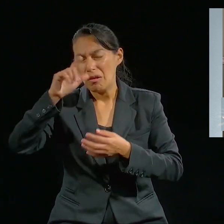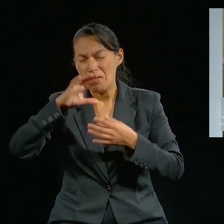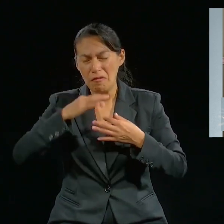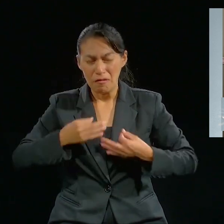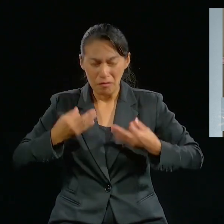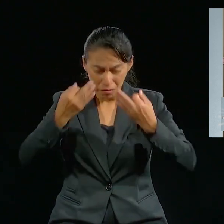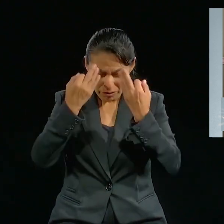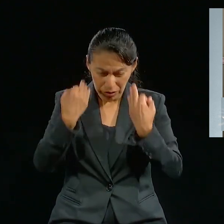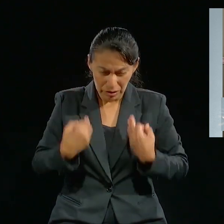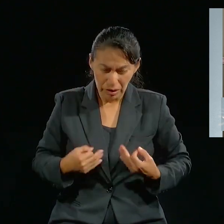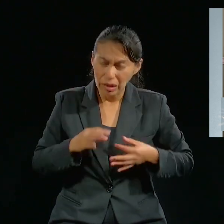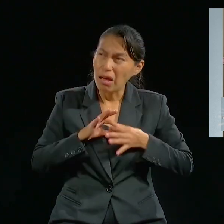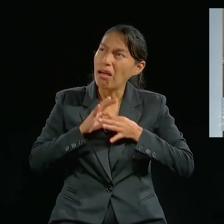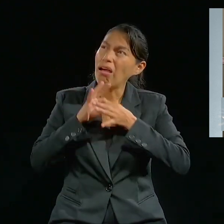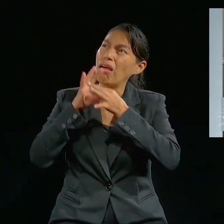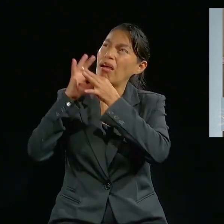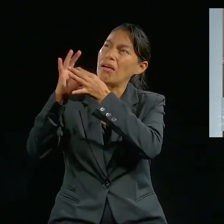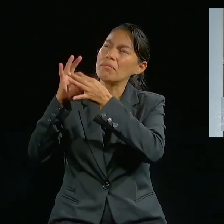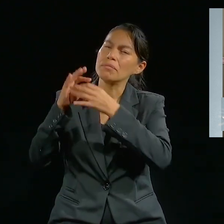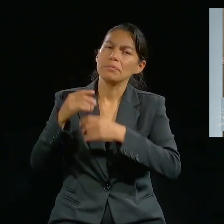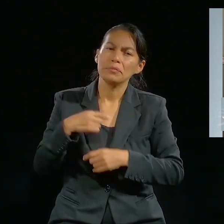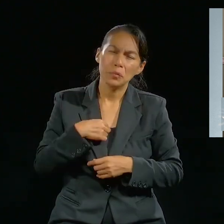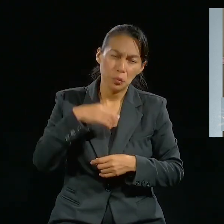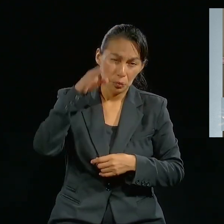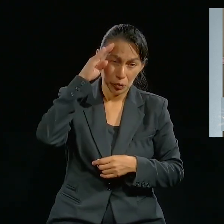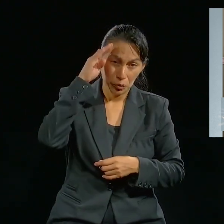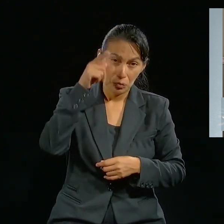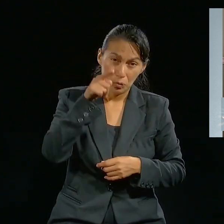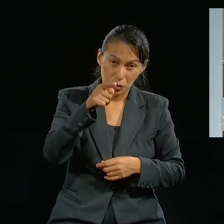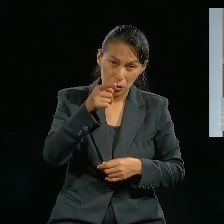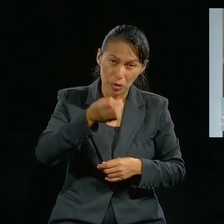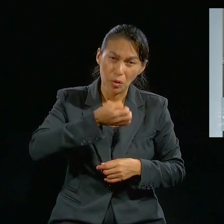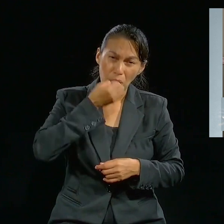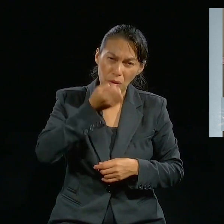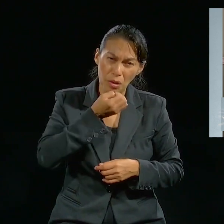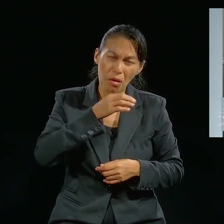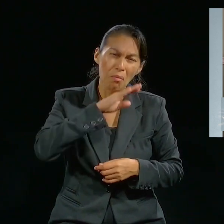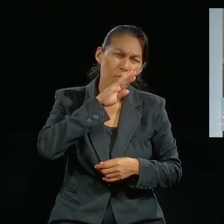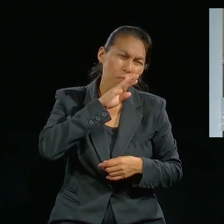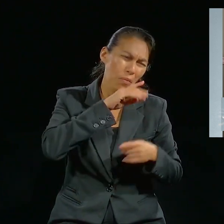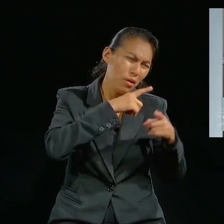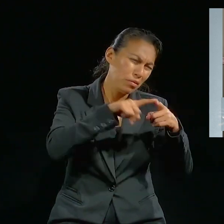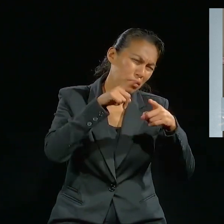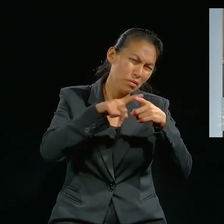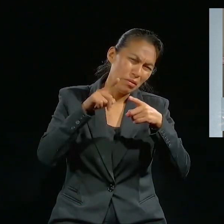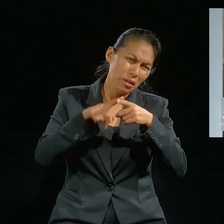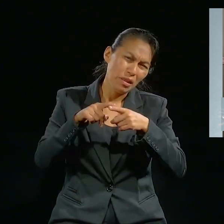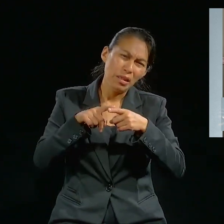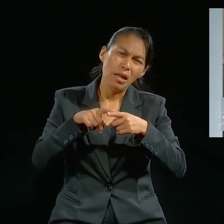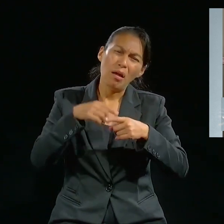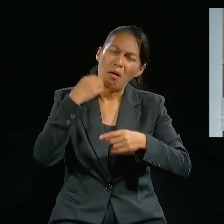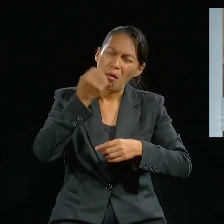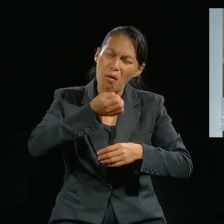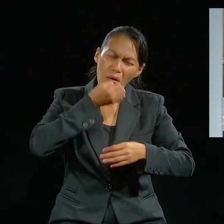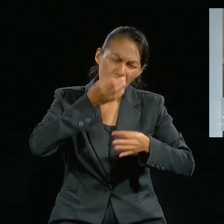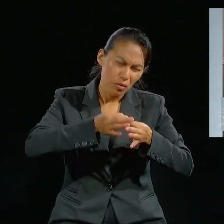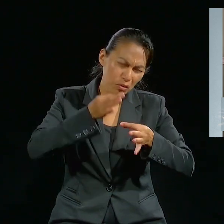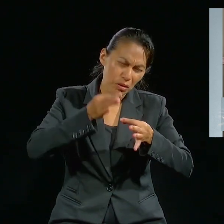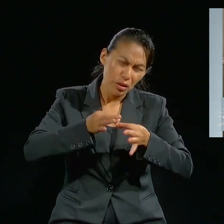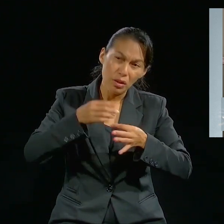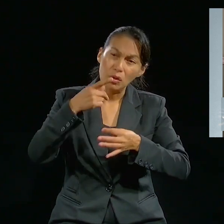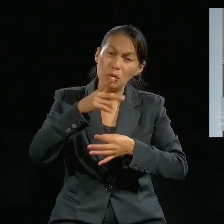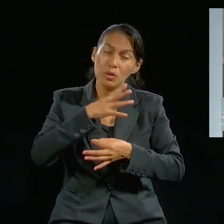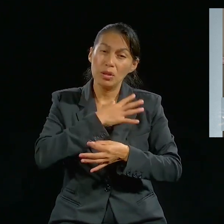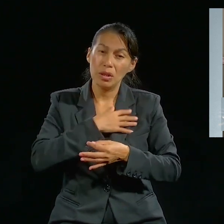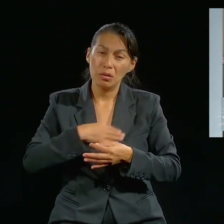debemos orar por ti y por muchas madres que oran por el deseo de que sus hijos estén bien en todos los